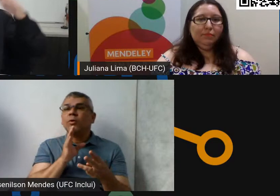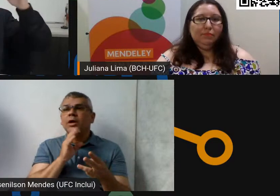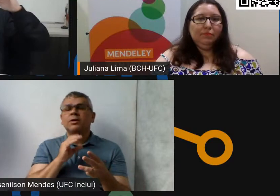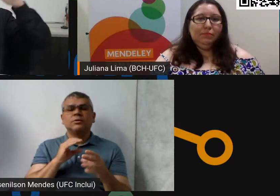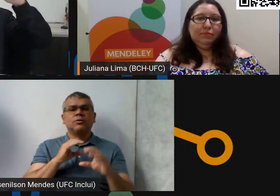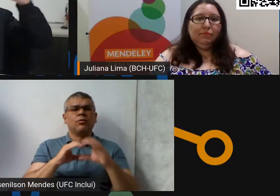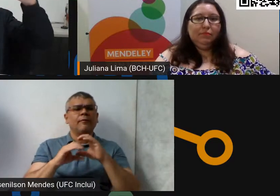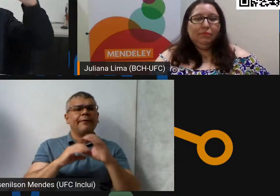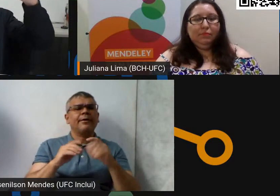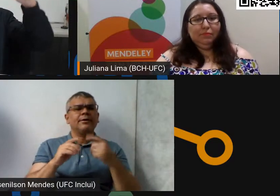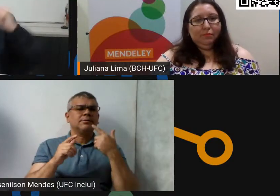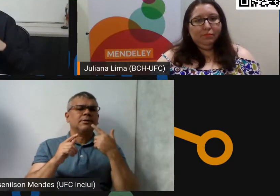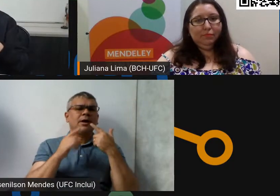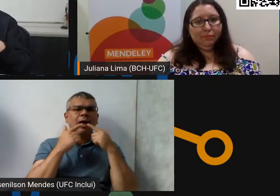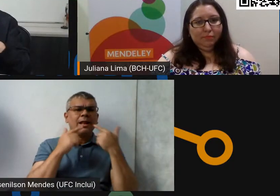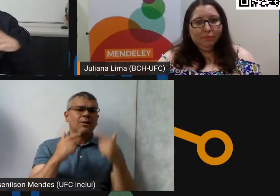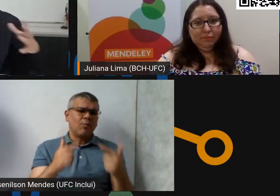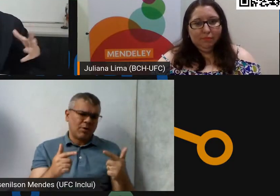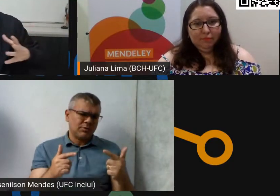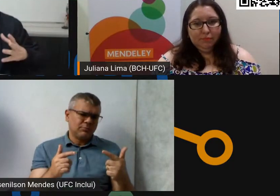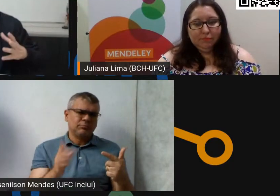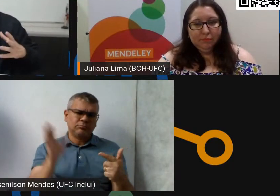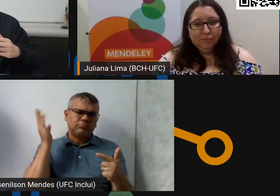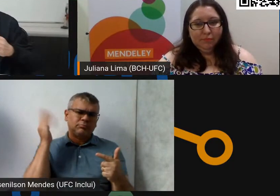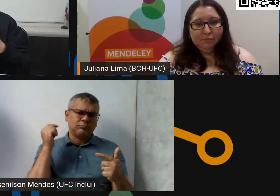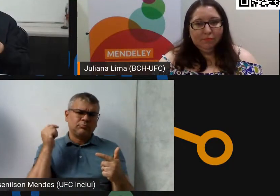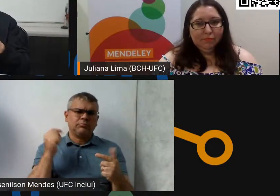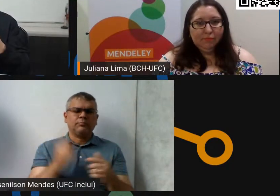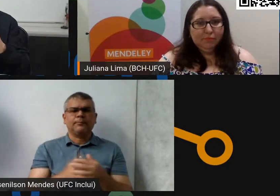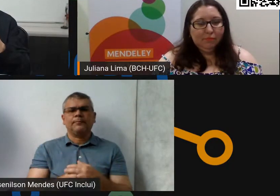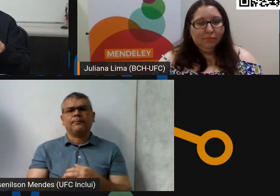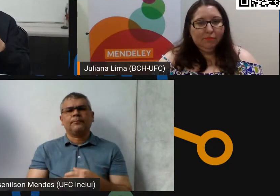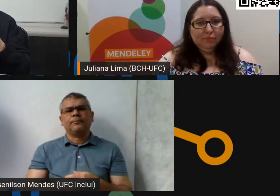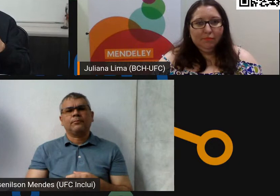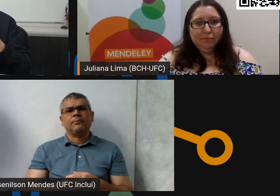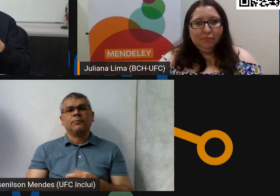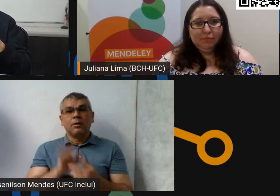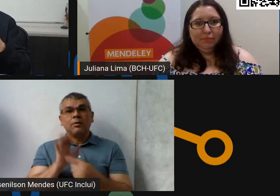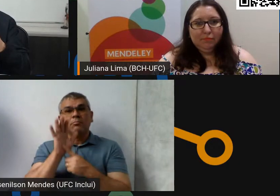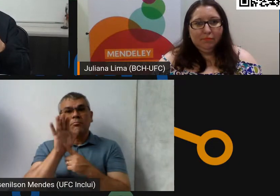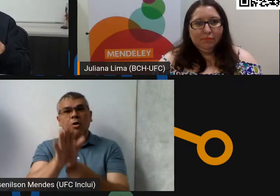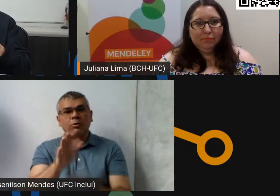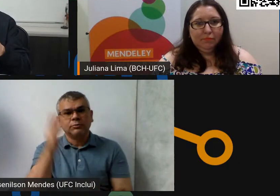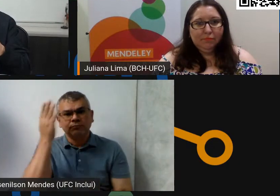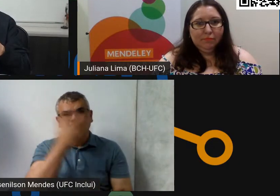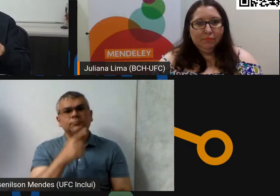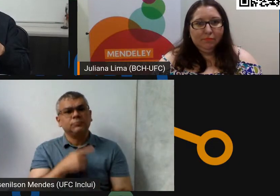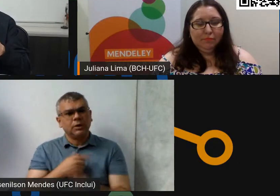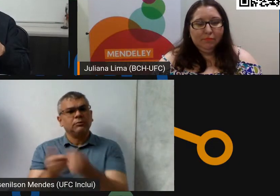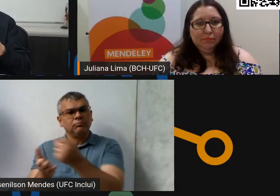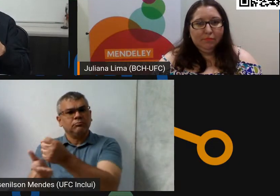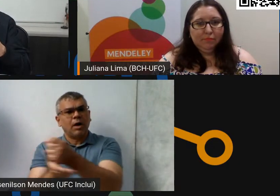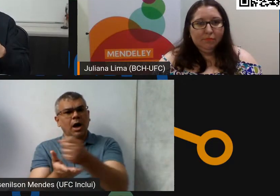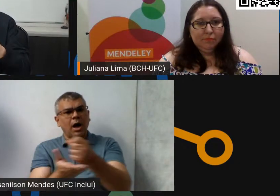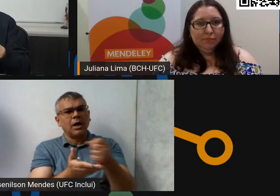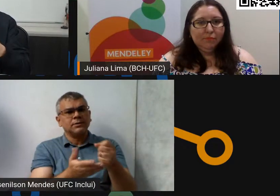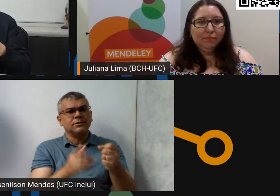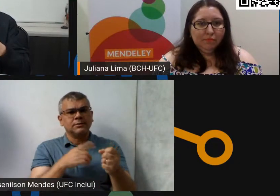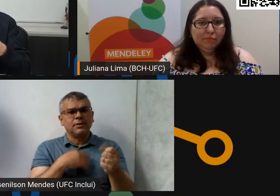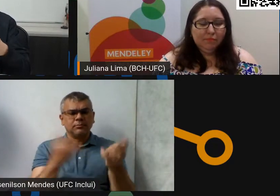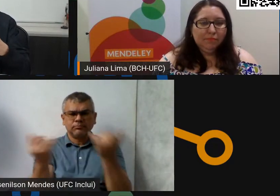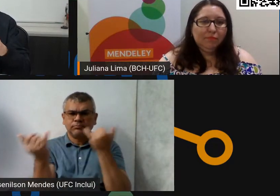não vem da autoridade, vem de qualquer mero mortal, só que ele mostra a base de dados, que é importante para o cientista, ele mostra a base de